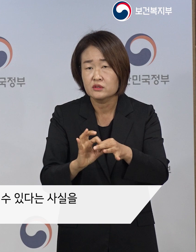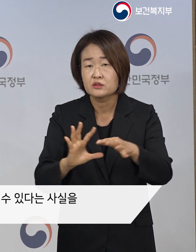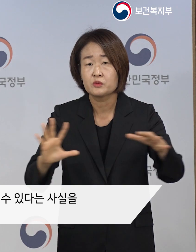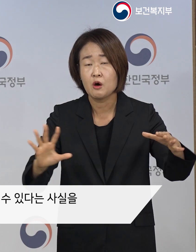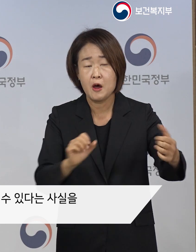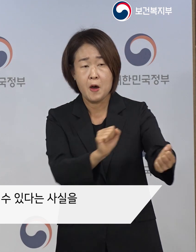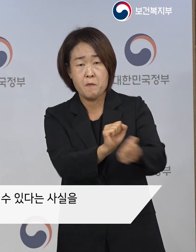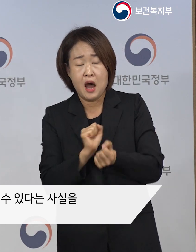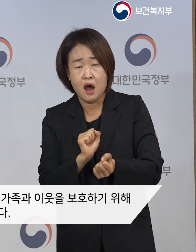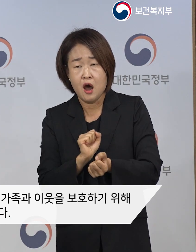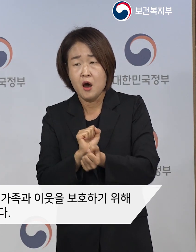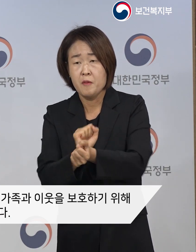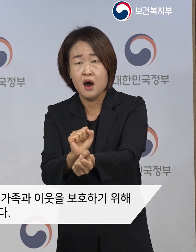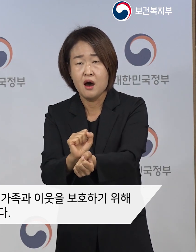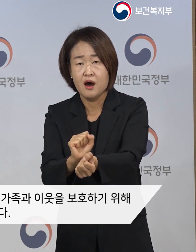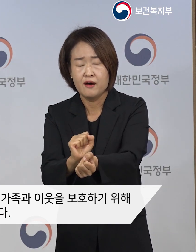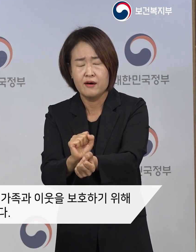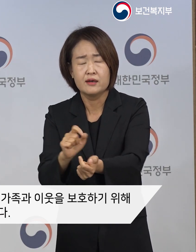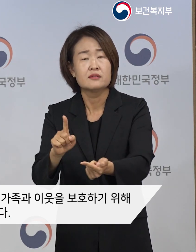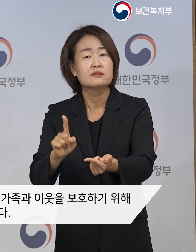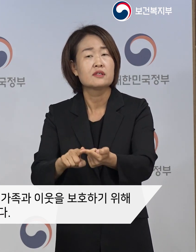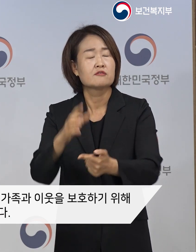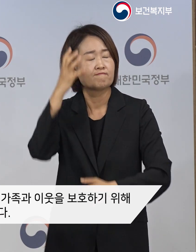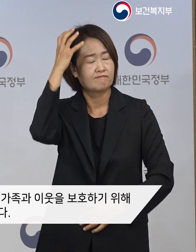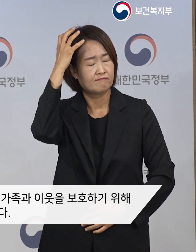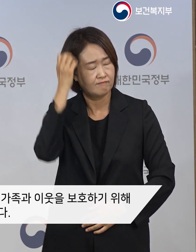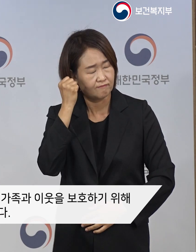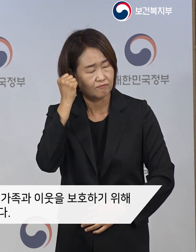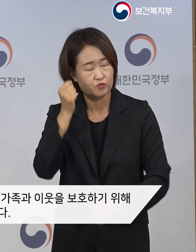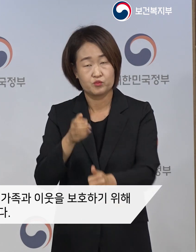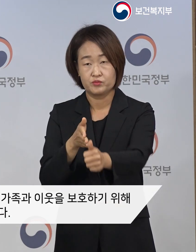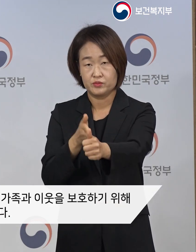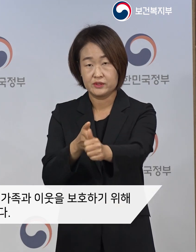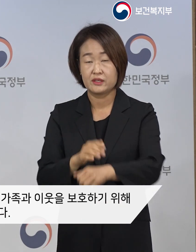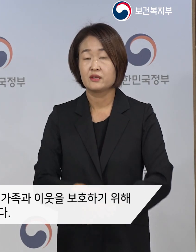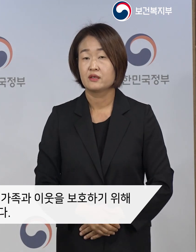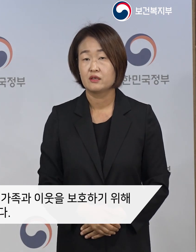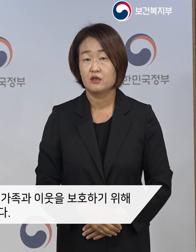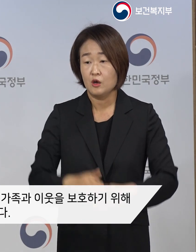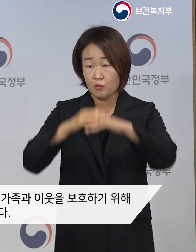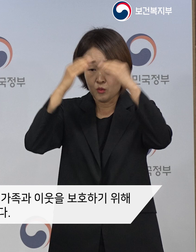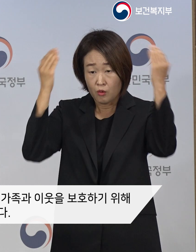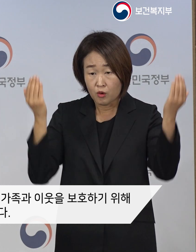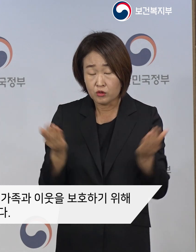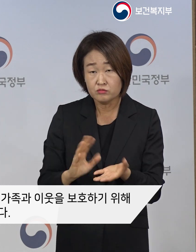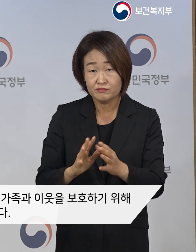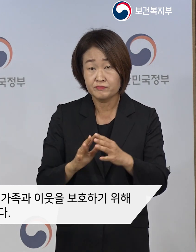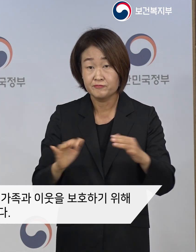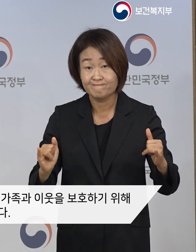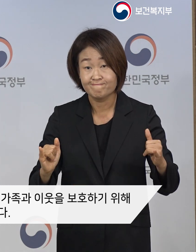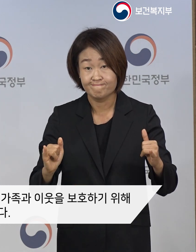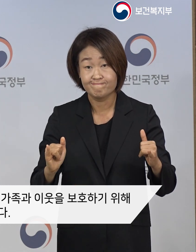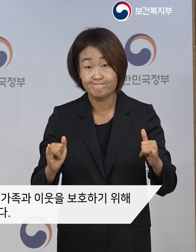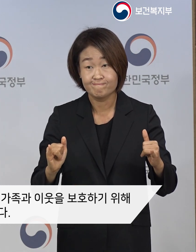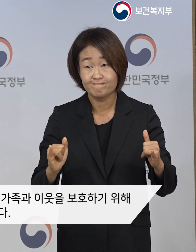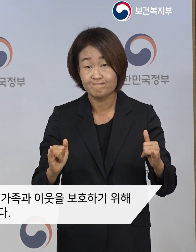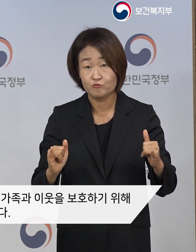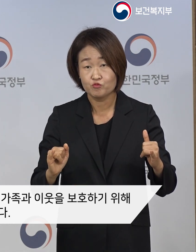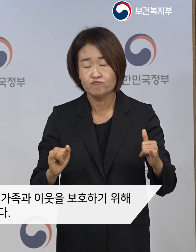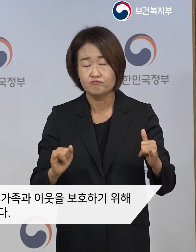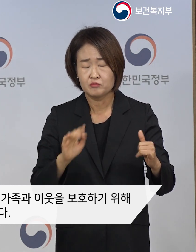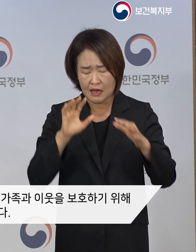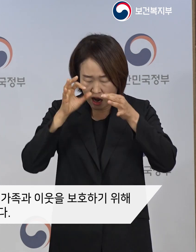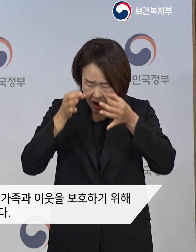바랍니다. 모든 국민들께서는 스스로를 그리고 우리 가족과 이웃을 보호하기 위해